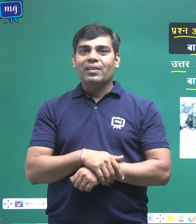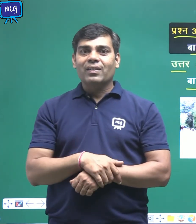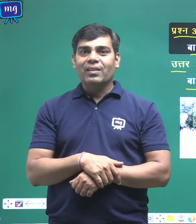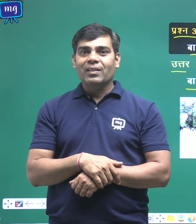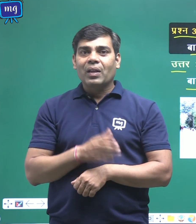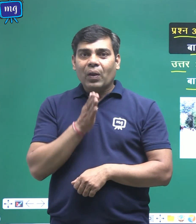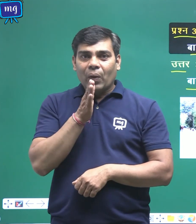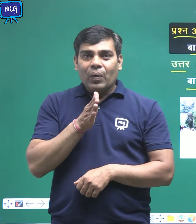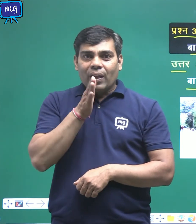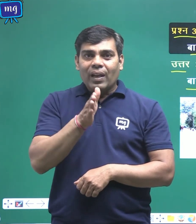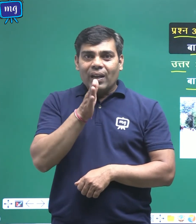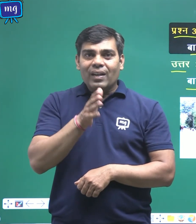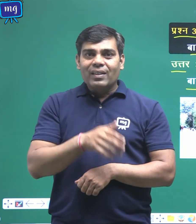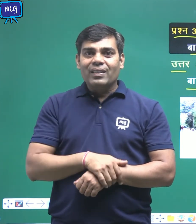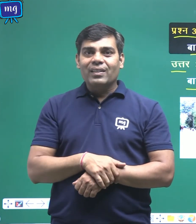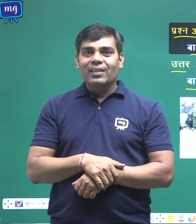रेलगाड़ी